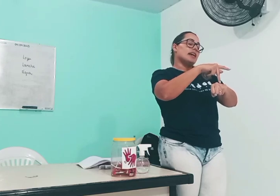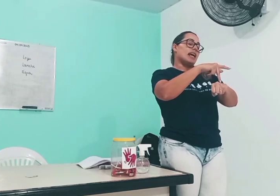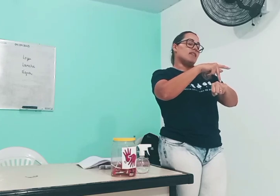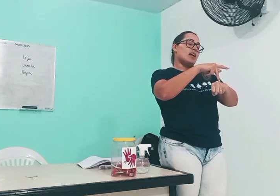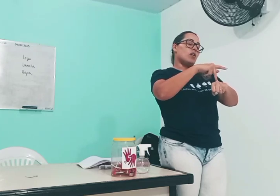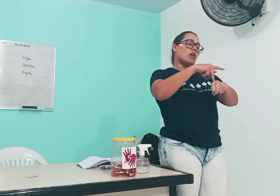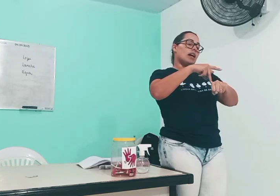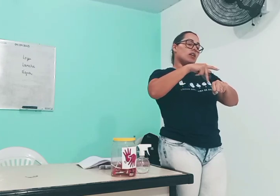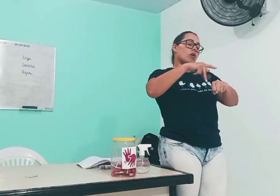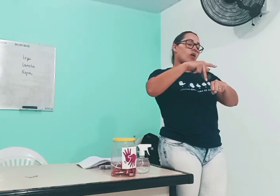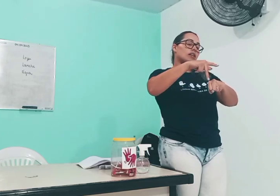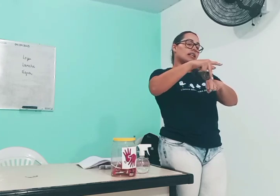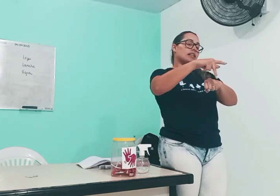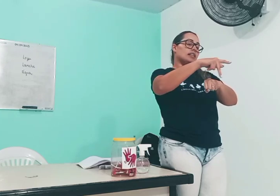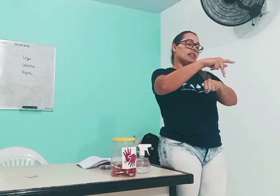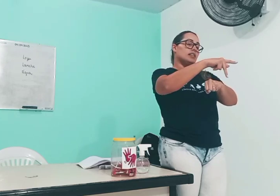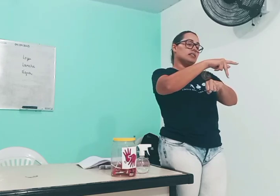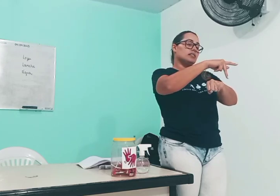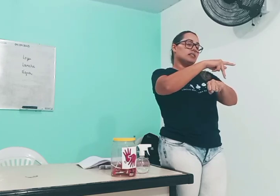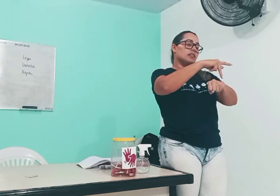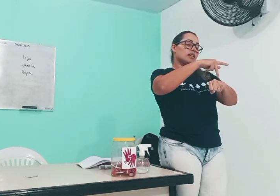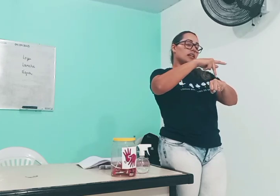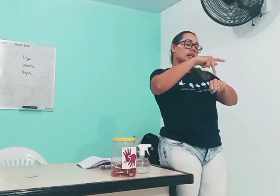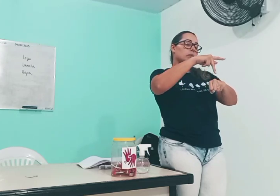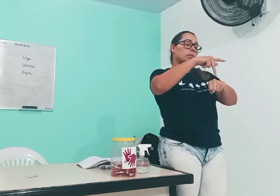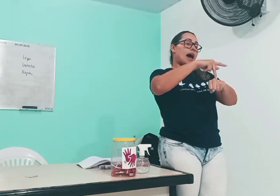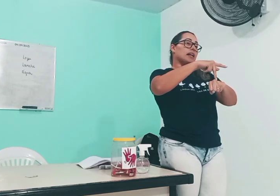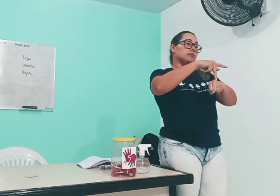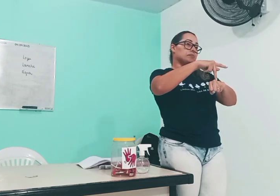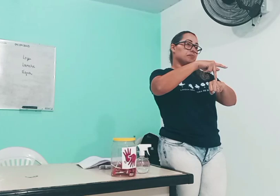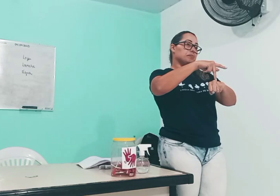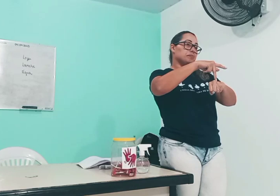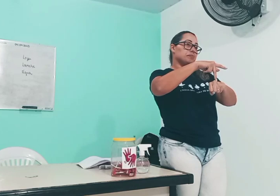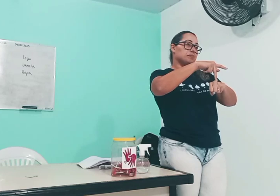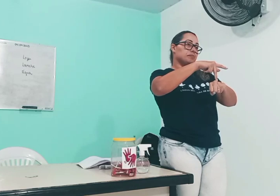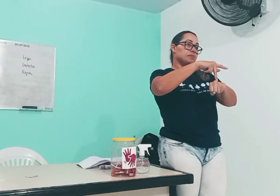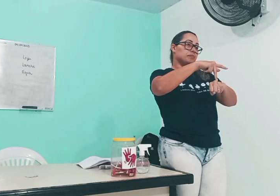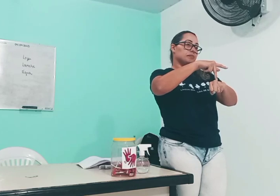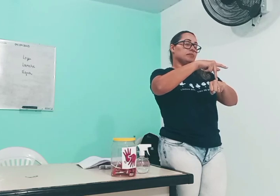Ele vai, ó, ele roda aqui e para.